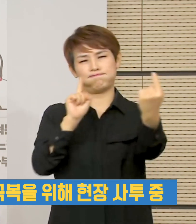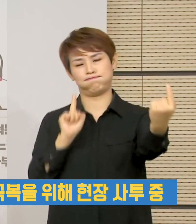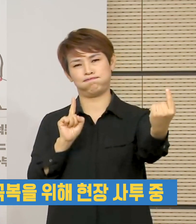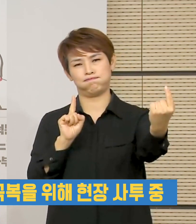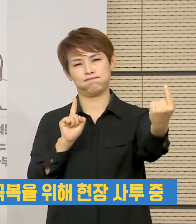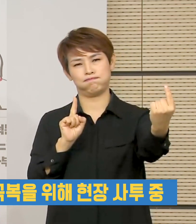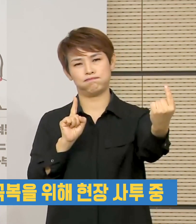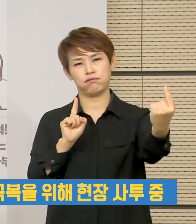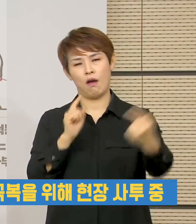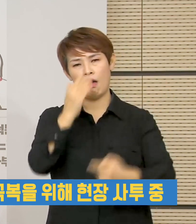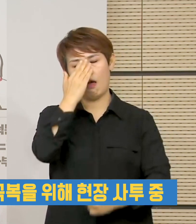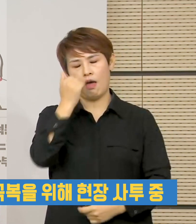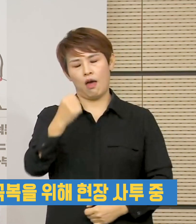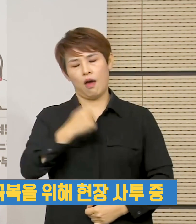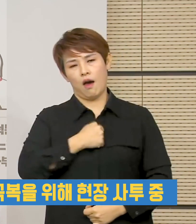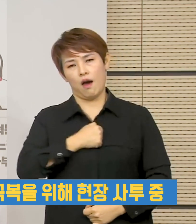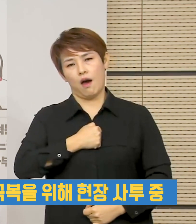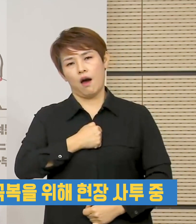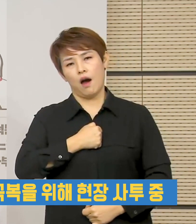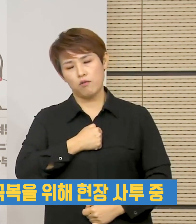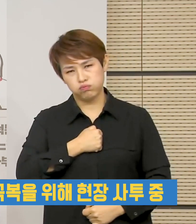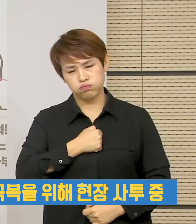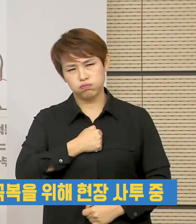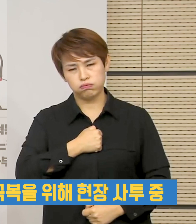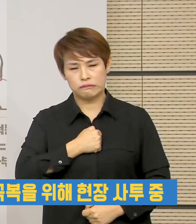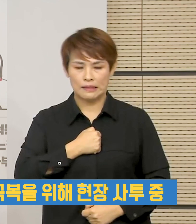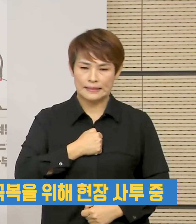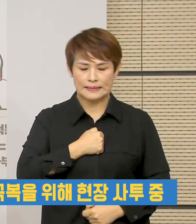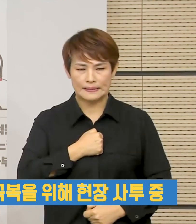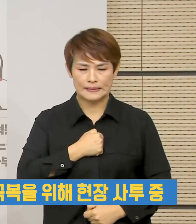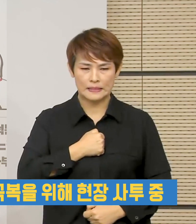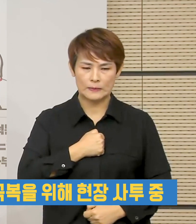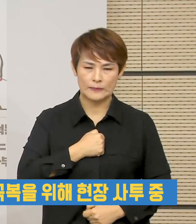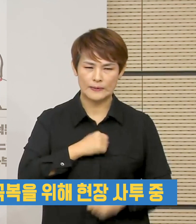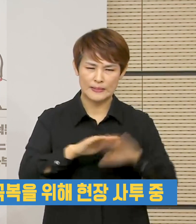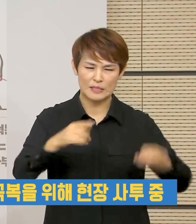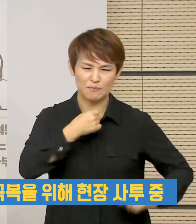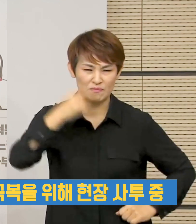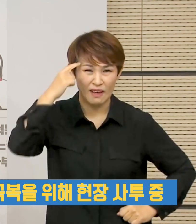누적된 피로감과 답답함을 해소하고 싶으시겠지만